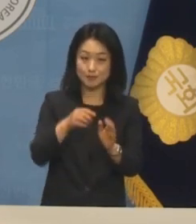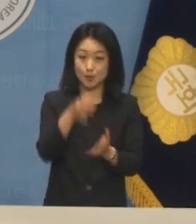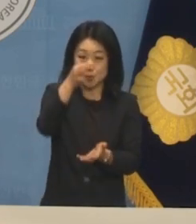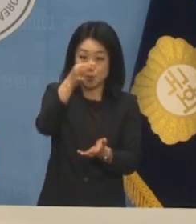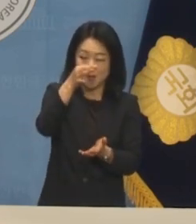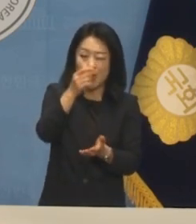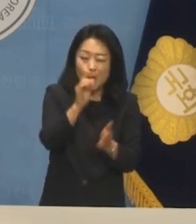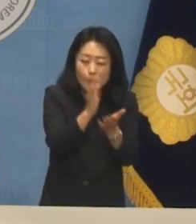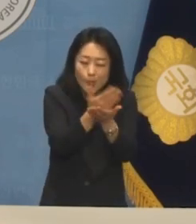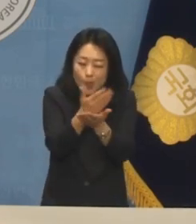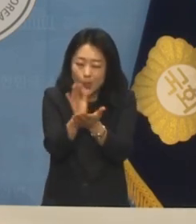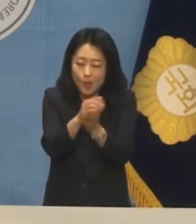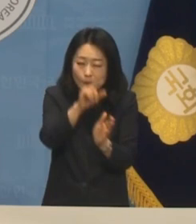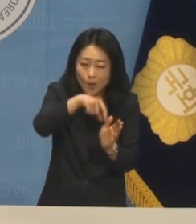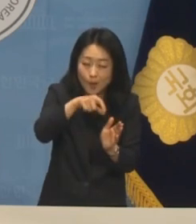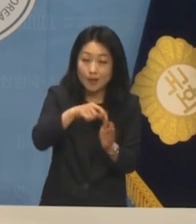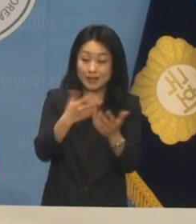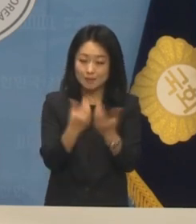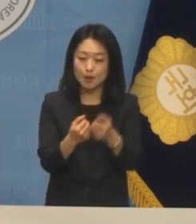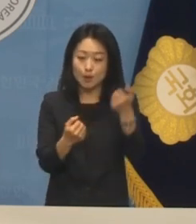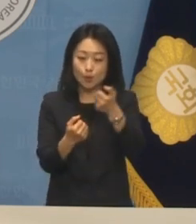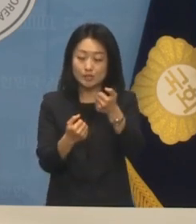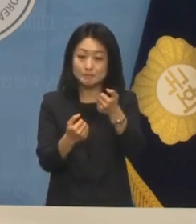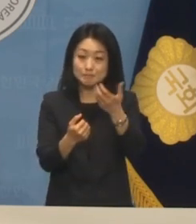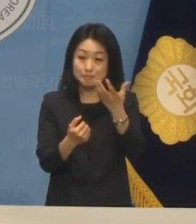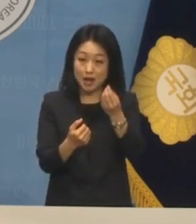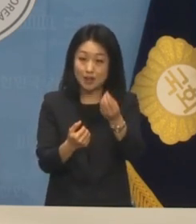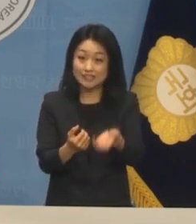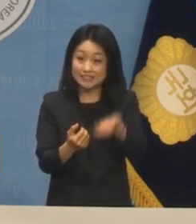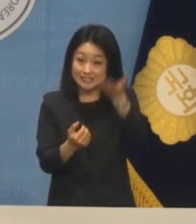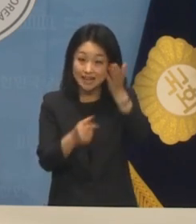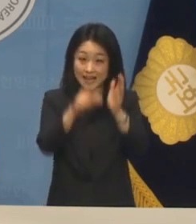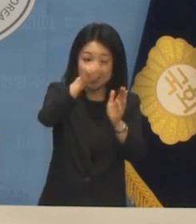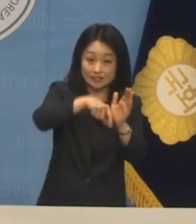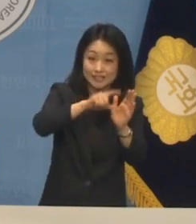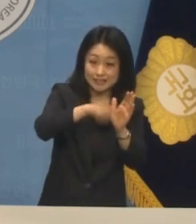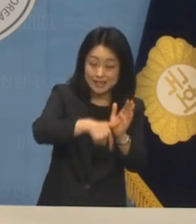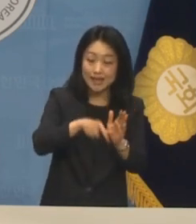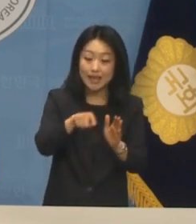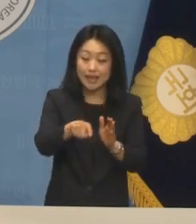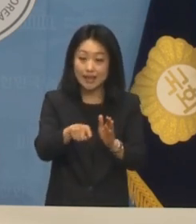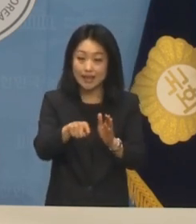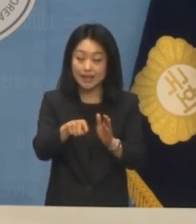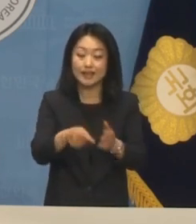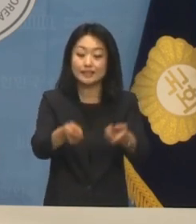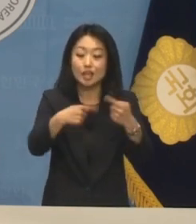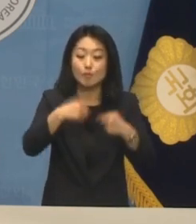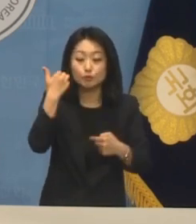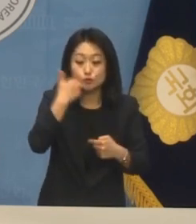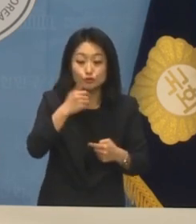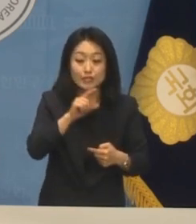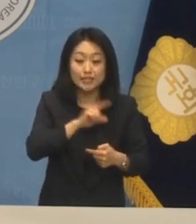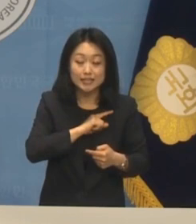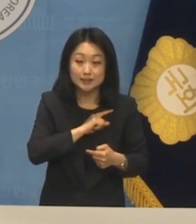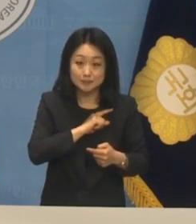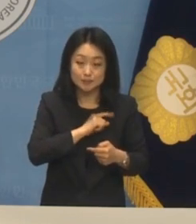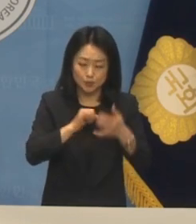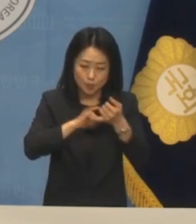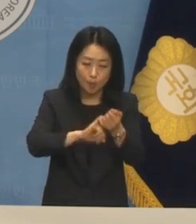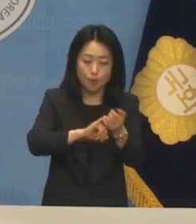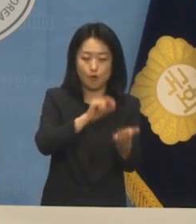지침에 따르면 50만 원이 넘는 결제의 경우 참석자의 소속과 이름을 반드시 남기도록 규정하고